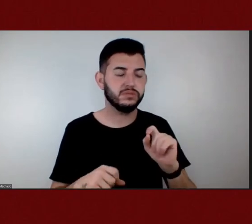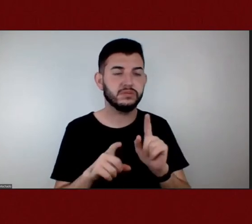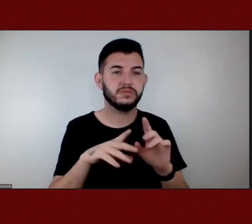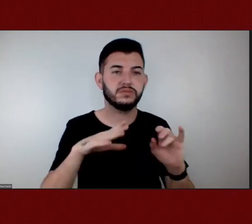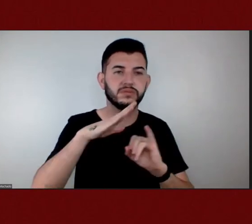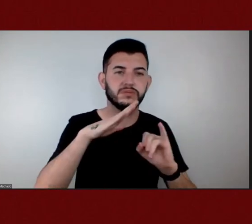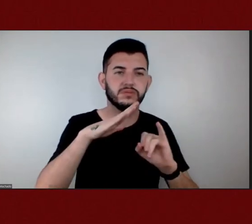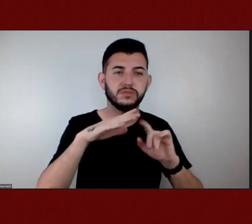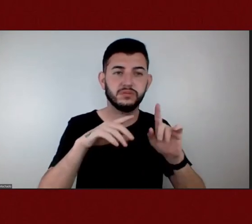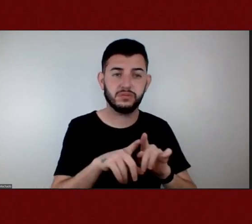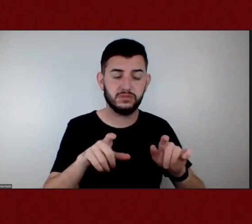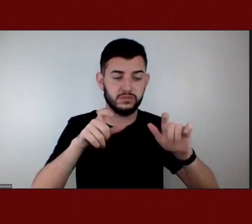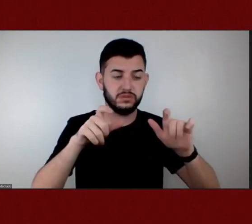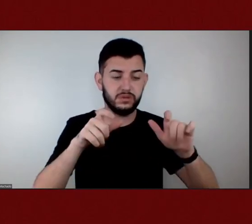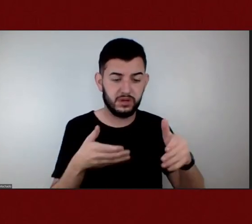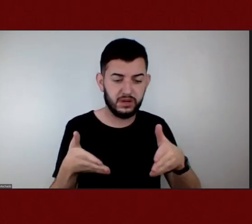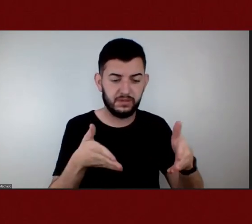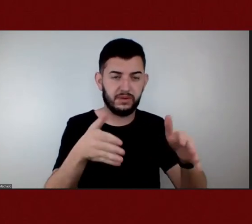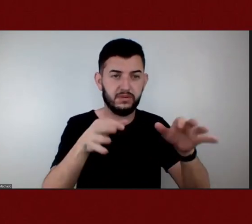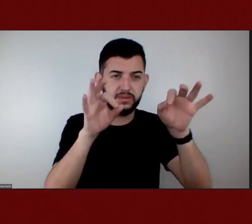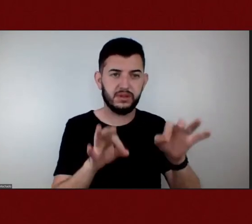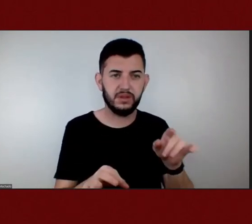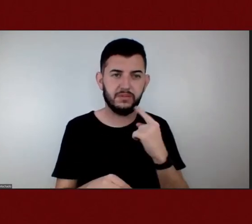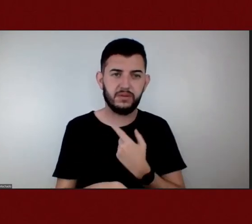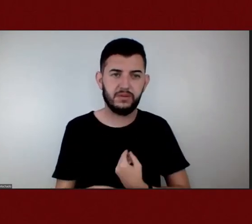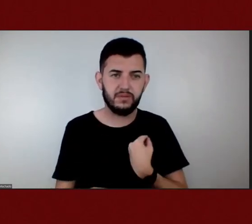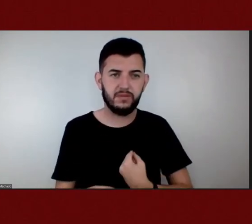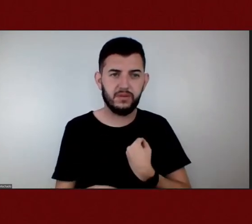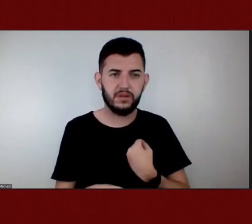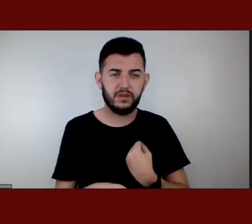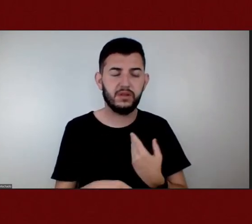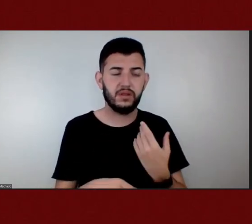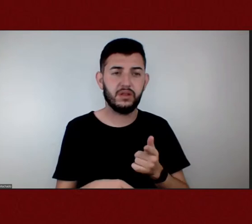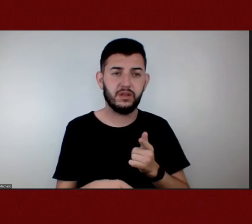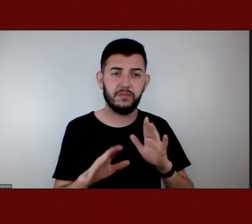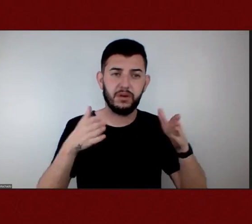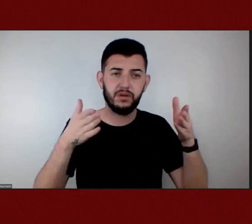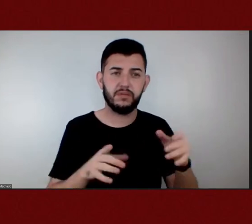transitar para uma sociedade mais justa, e, inclusive, nem era o melhor caminho.